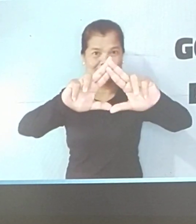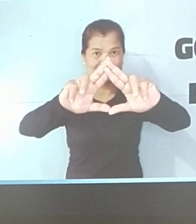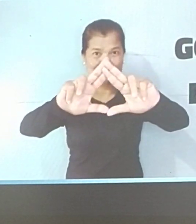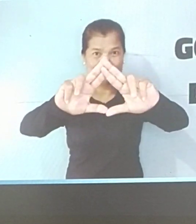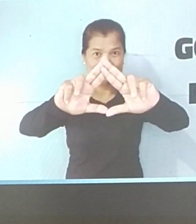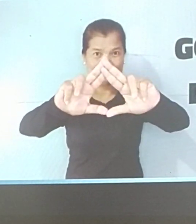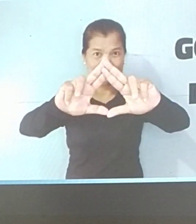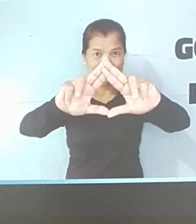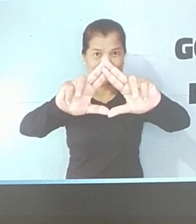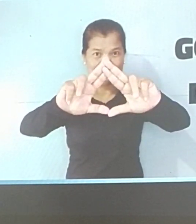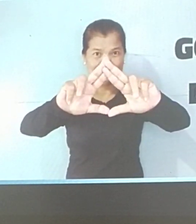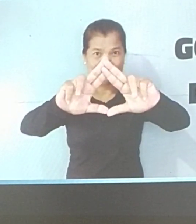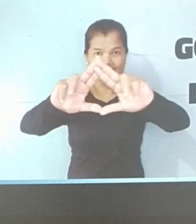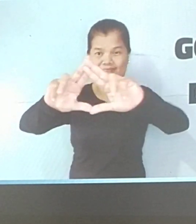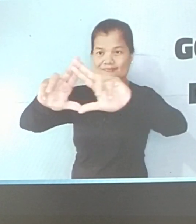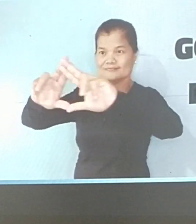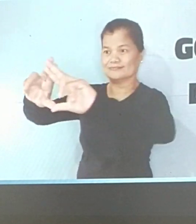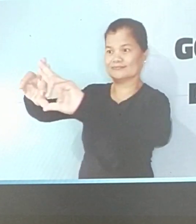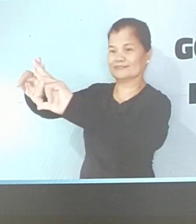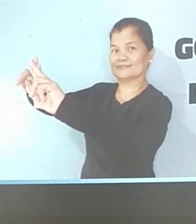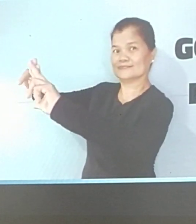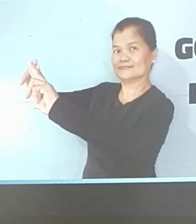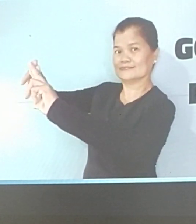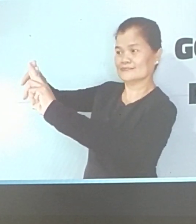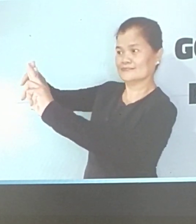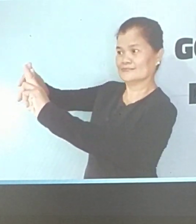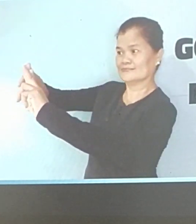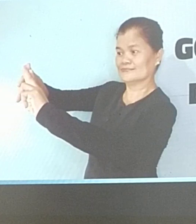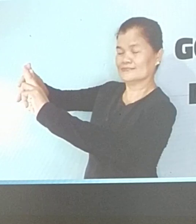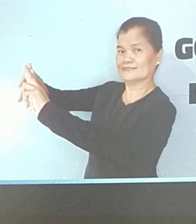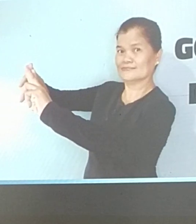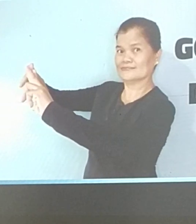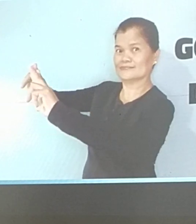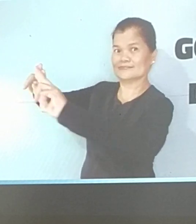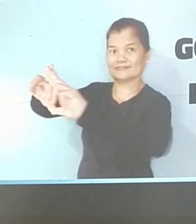9. Di ba yung Google Drive yung symbol niya nakaganito? Parang Google Drive.